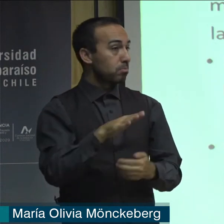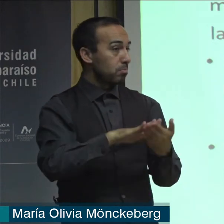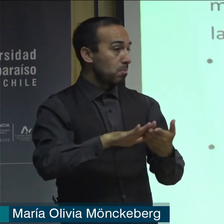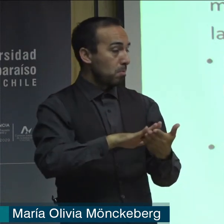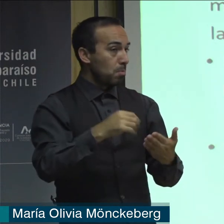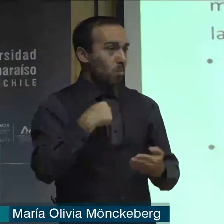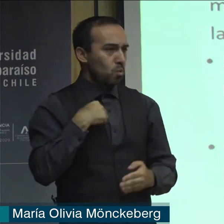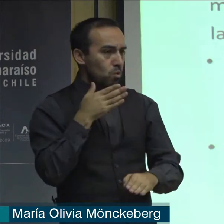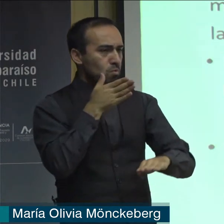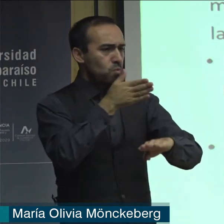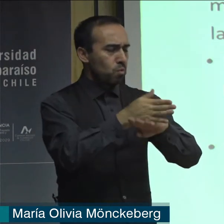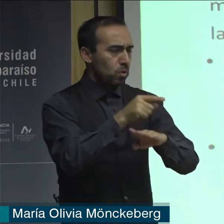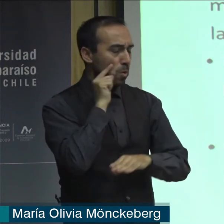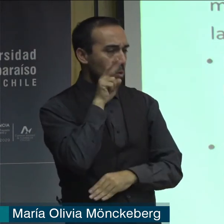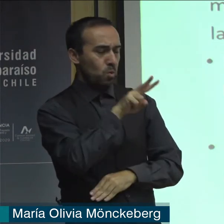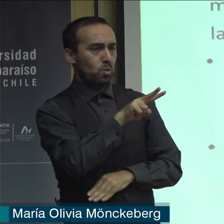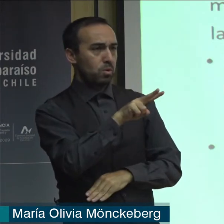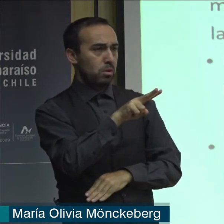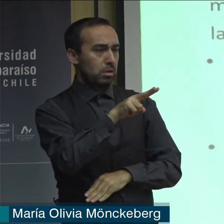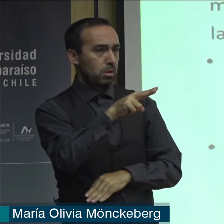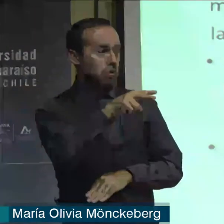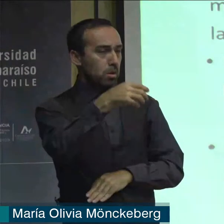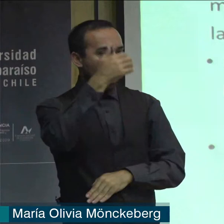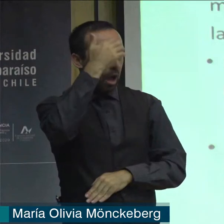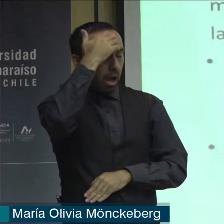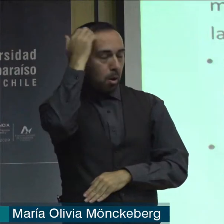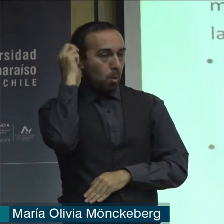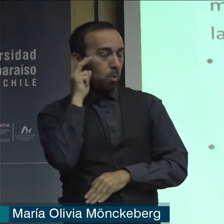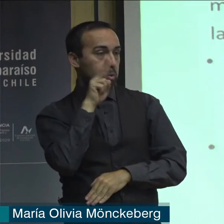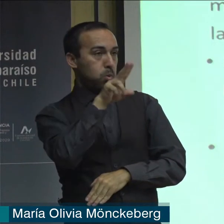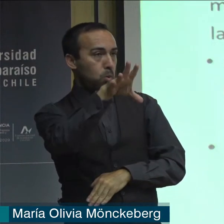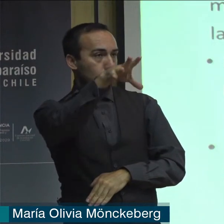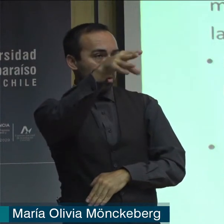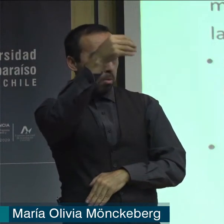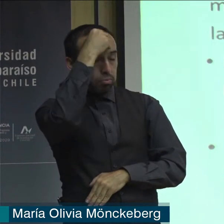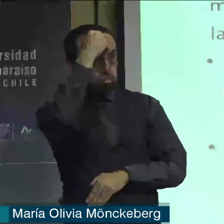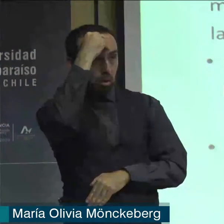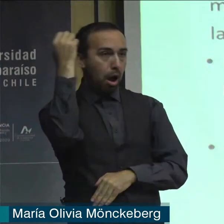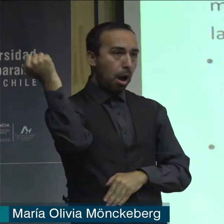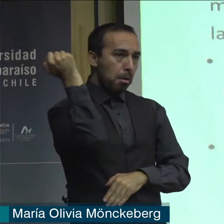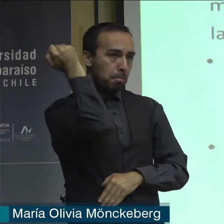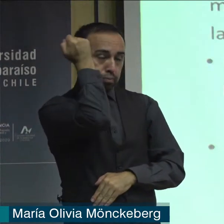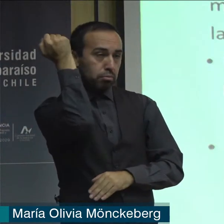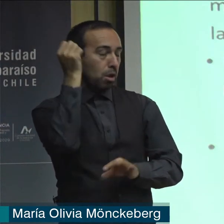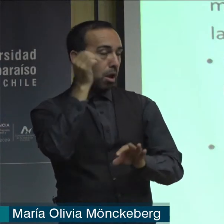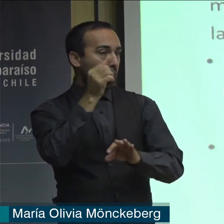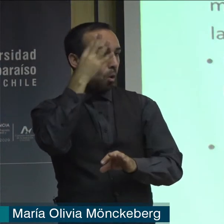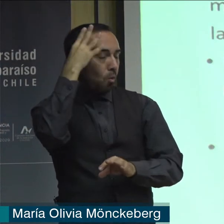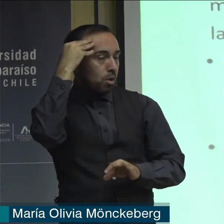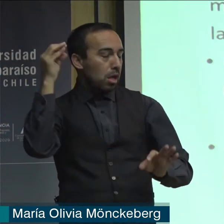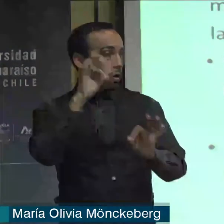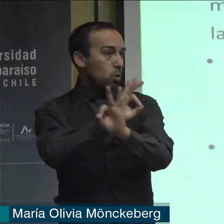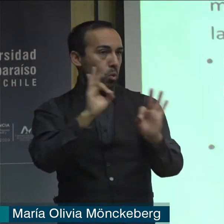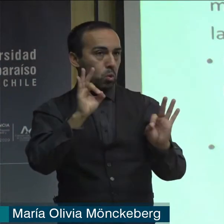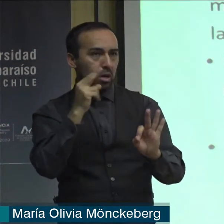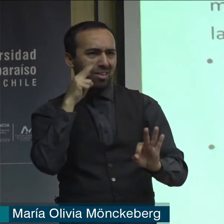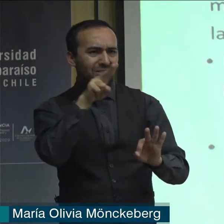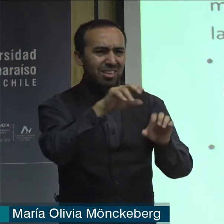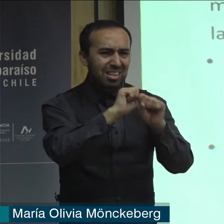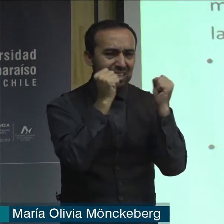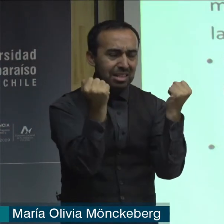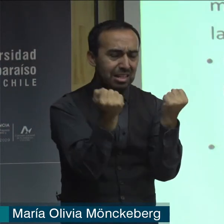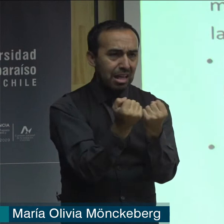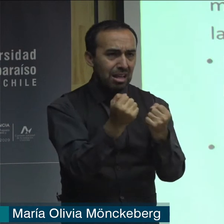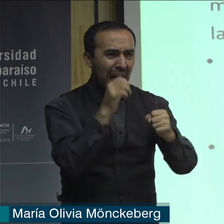una experiencia una imagen que nunca se me va a olvidar en ese estadio con todos los presos Por supuesto que fue